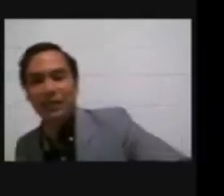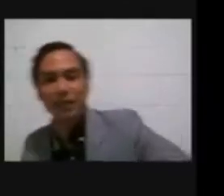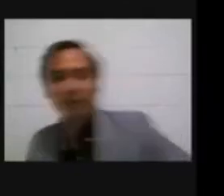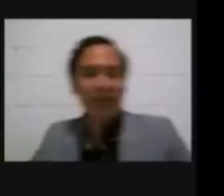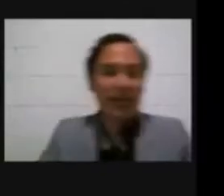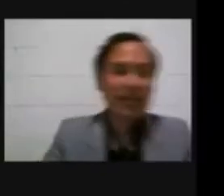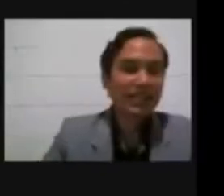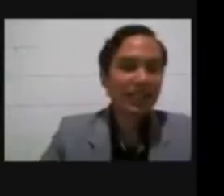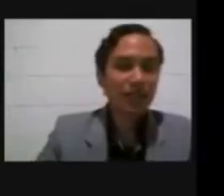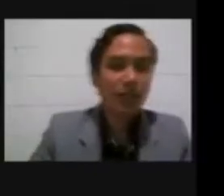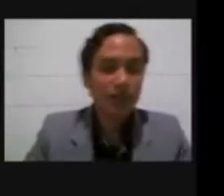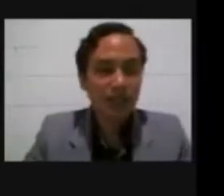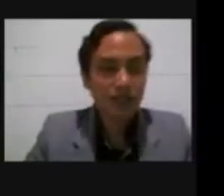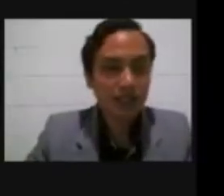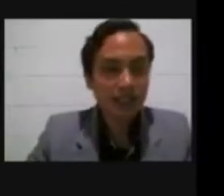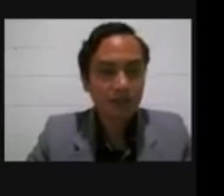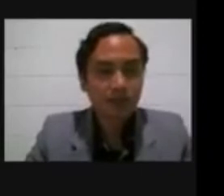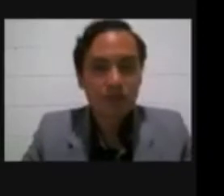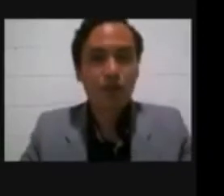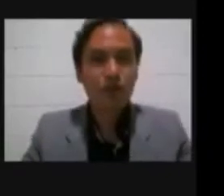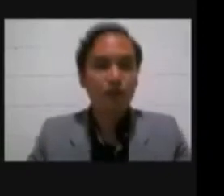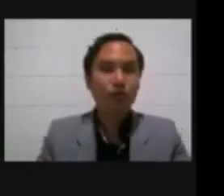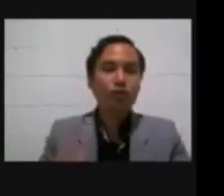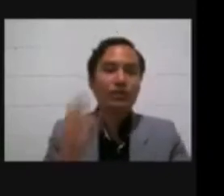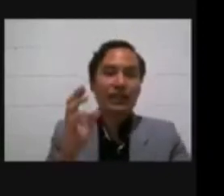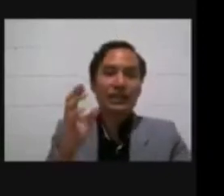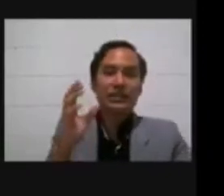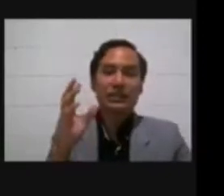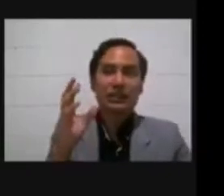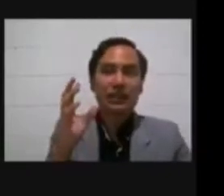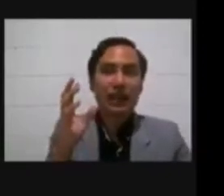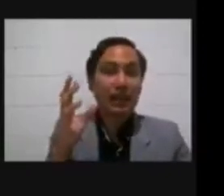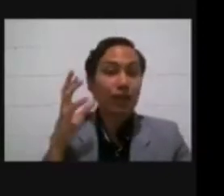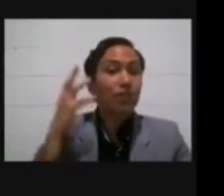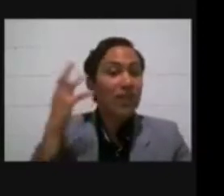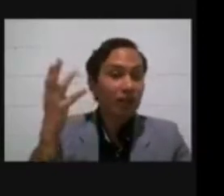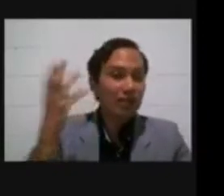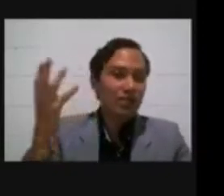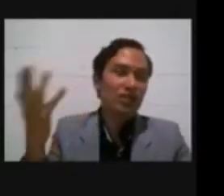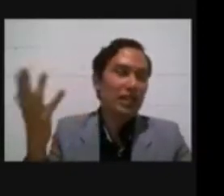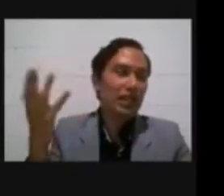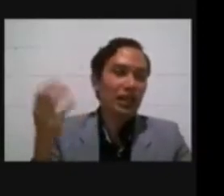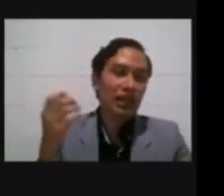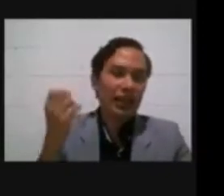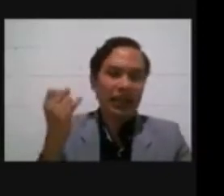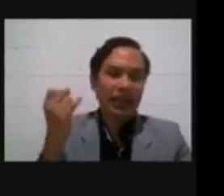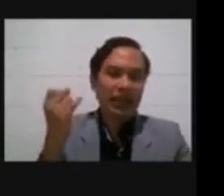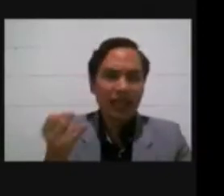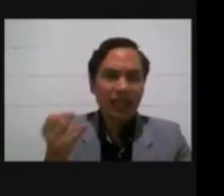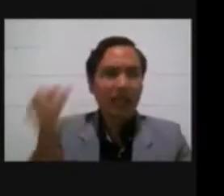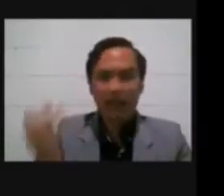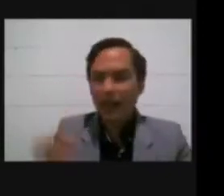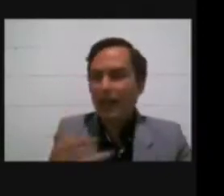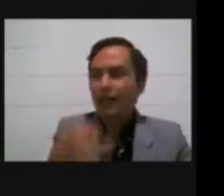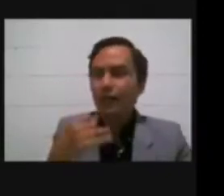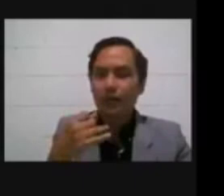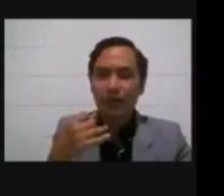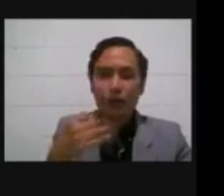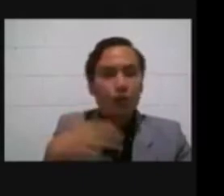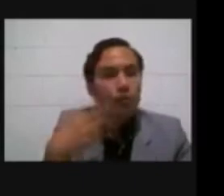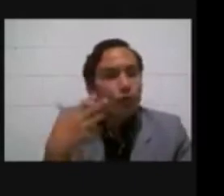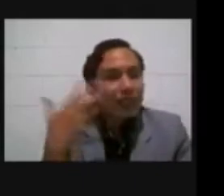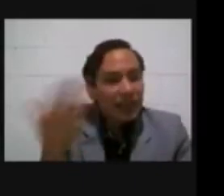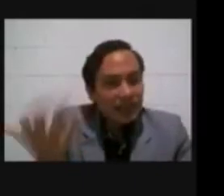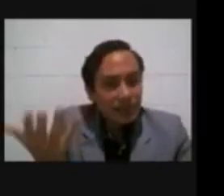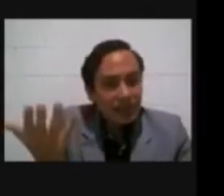que se les llama a este tipo de personas, cómo ustedes han escuchado en la sociedad, en la tele, en la